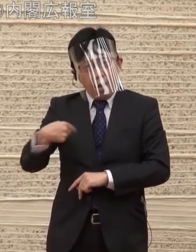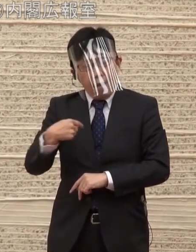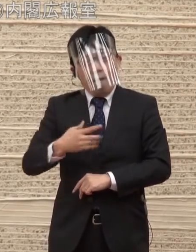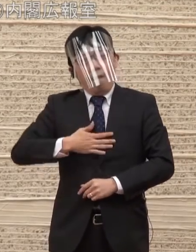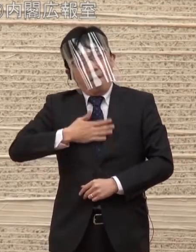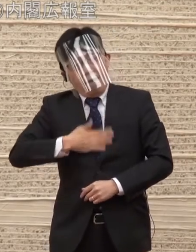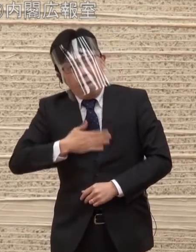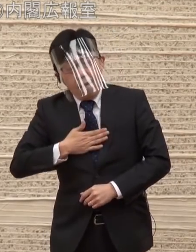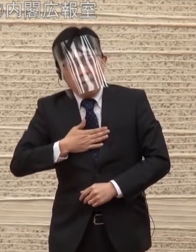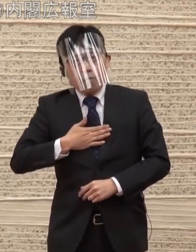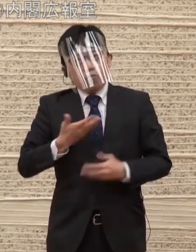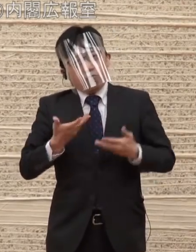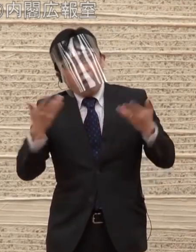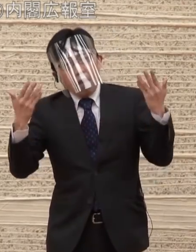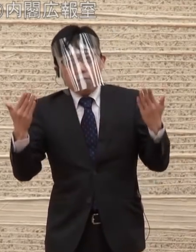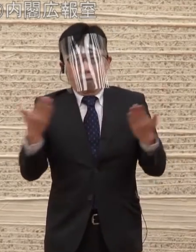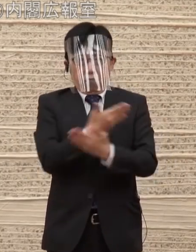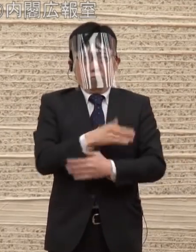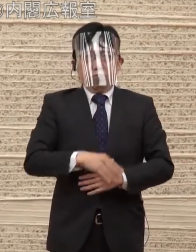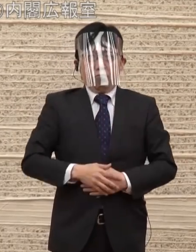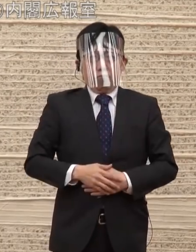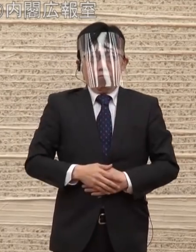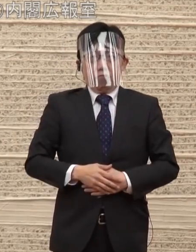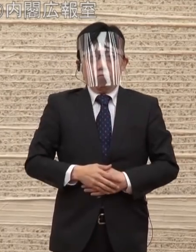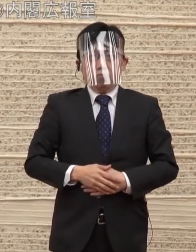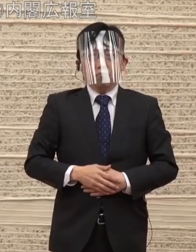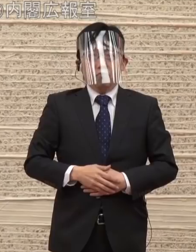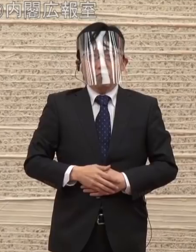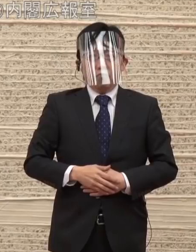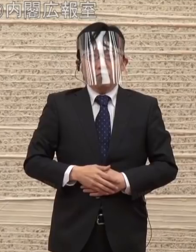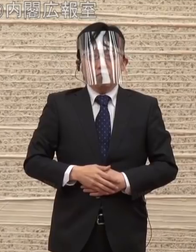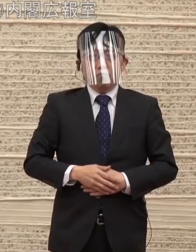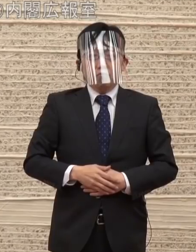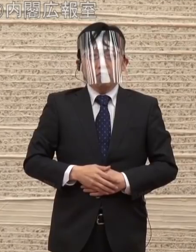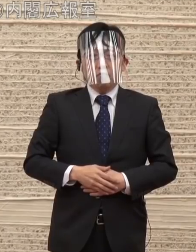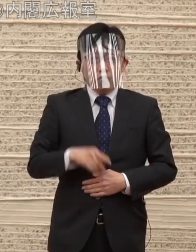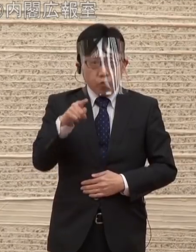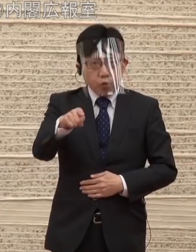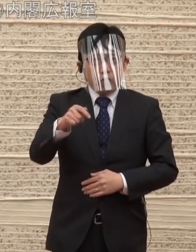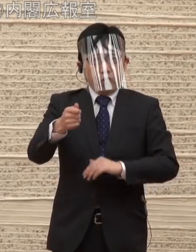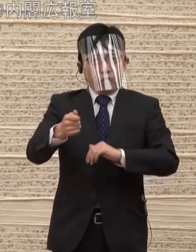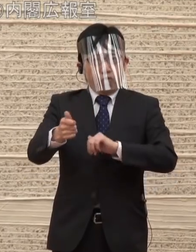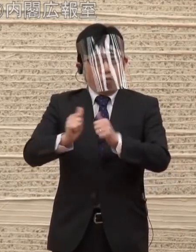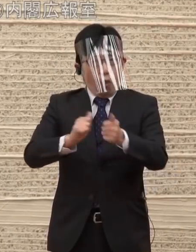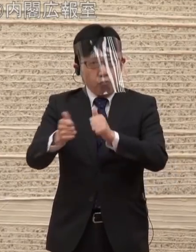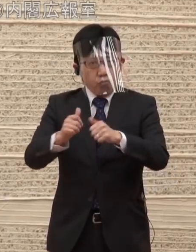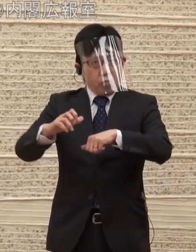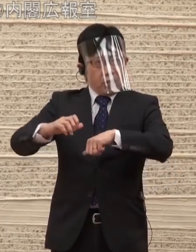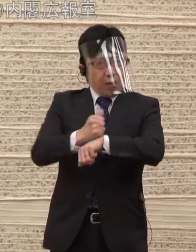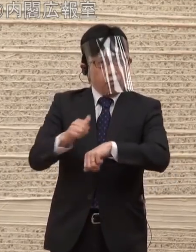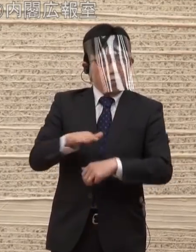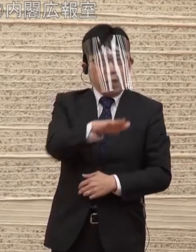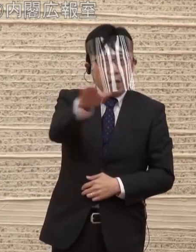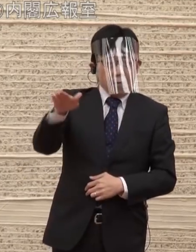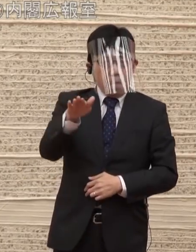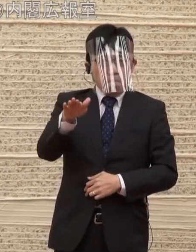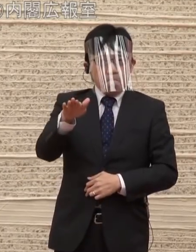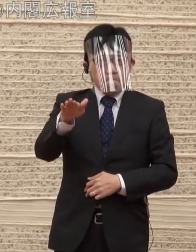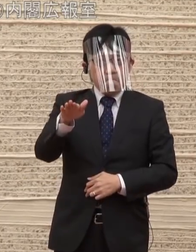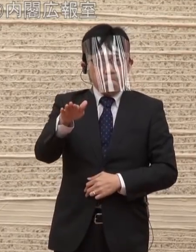癒しをもたらしてくれます突発いた違う活躍する姿は私たちに